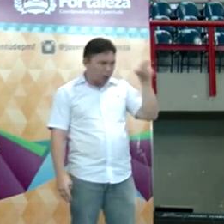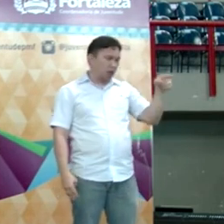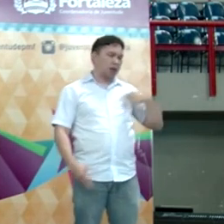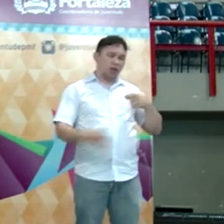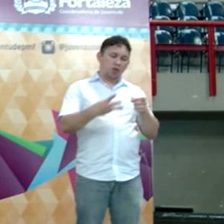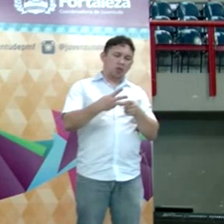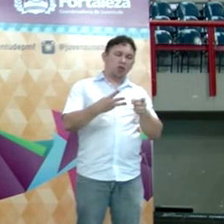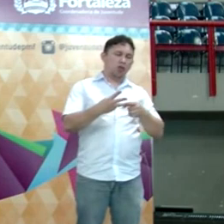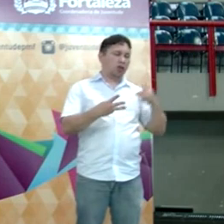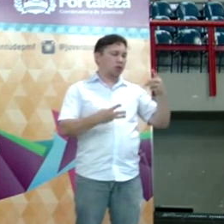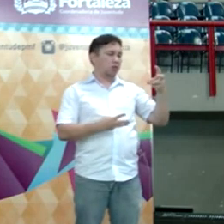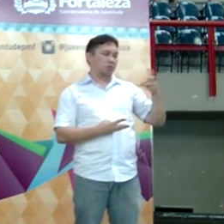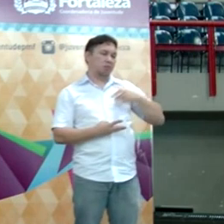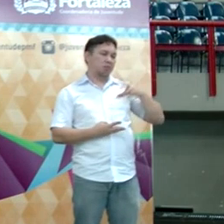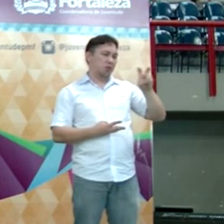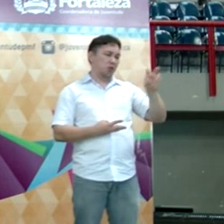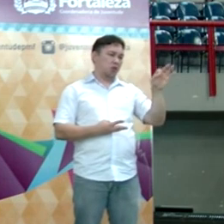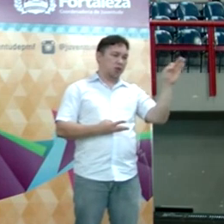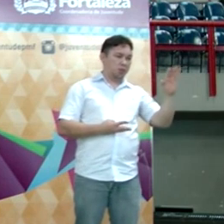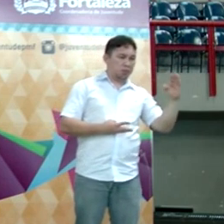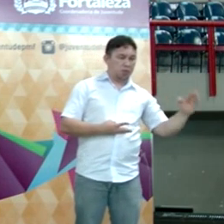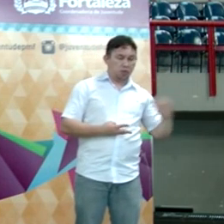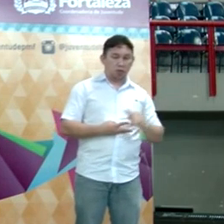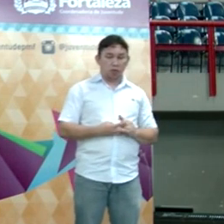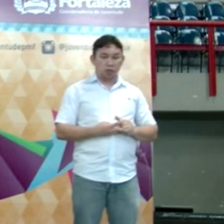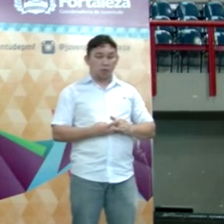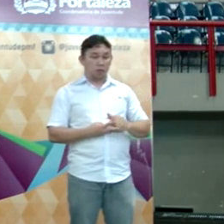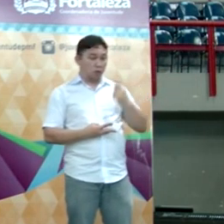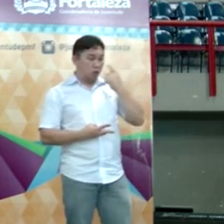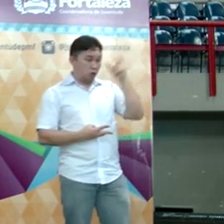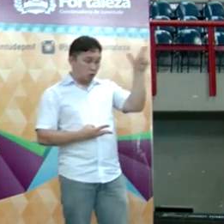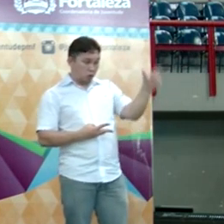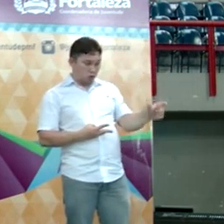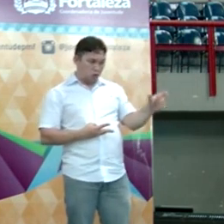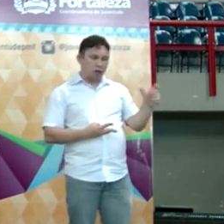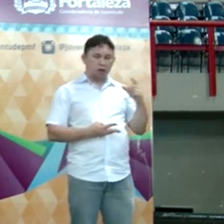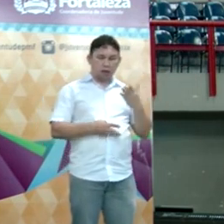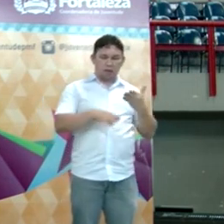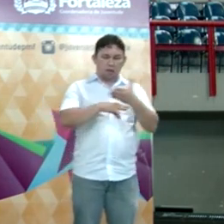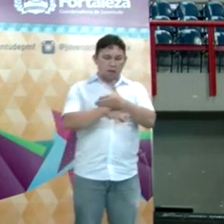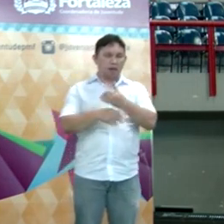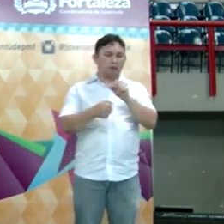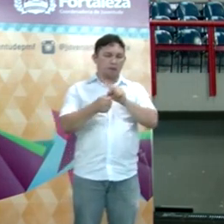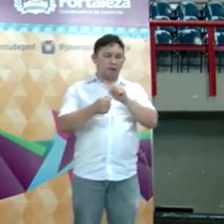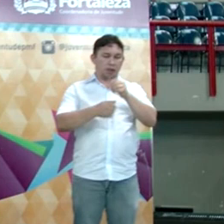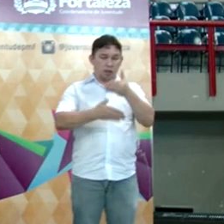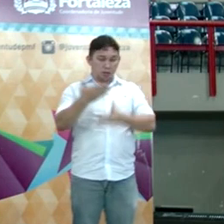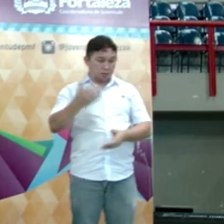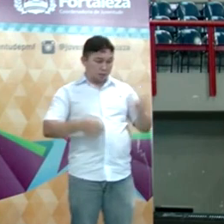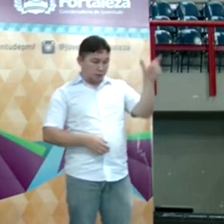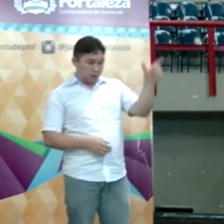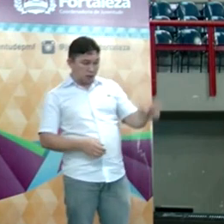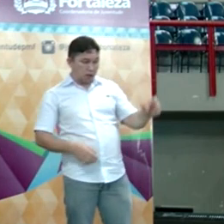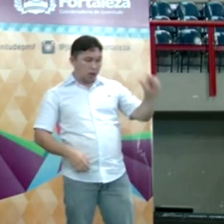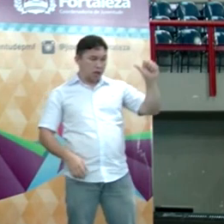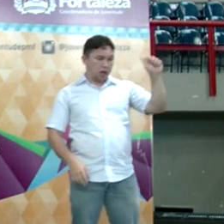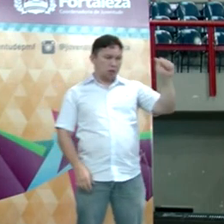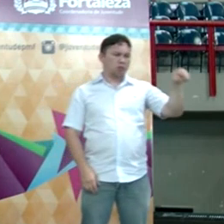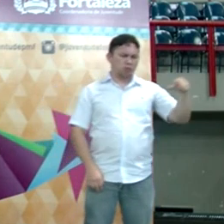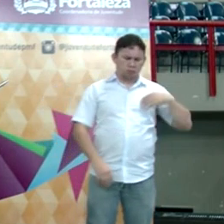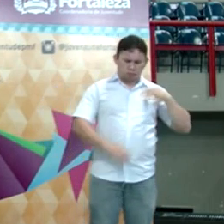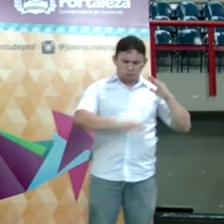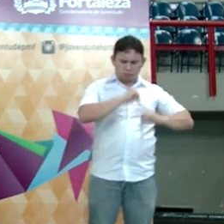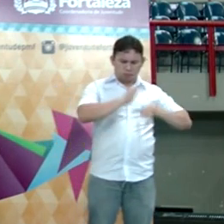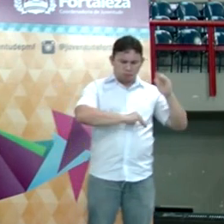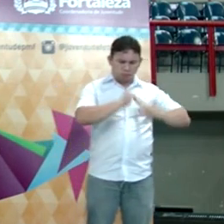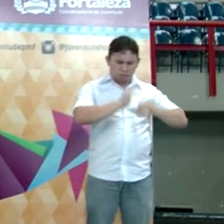tem 50% de chance. Aí olha só o candidato que vai fazer a prova. A questão está dizendo o seguinte: o candidato A é